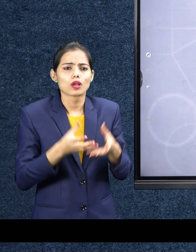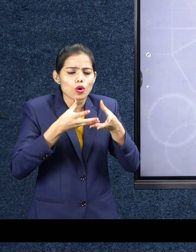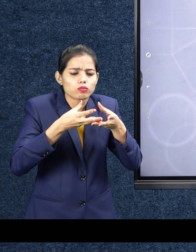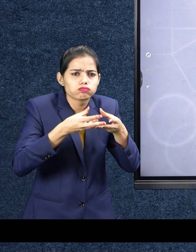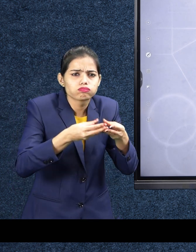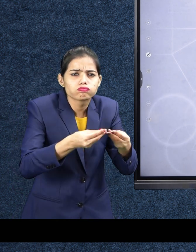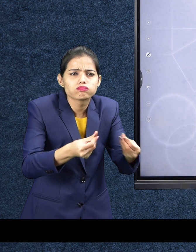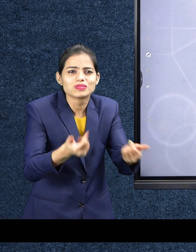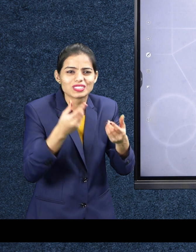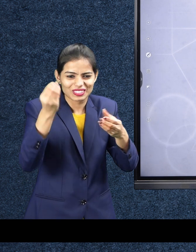కరగటం.